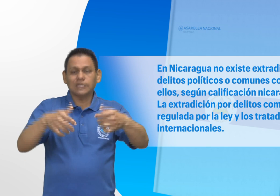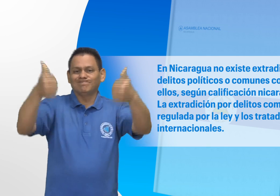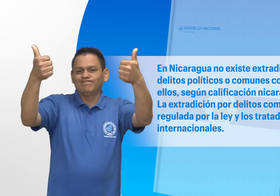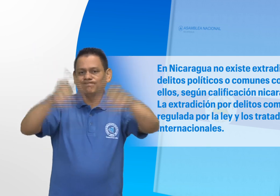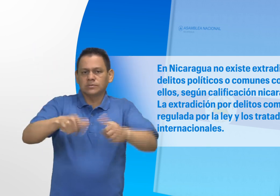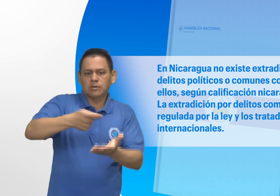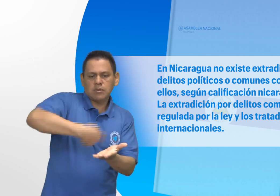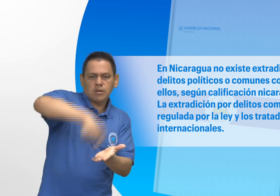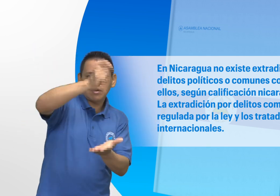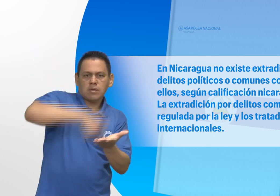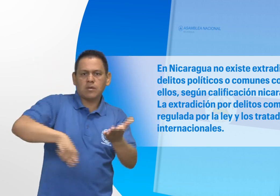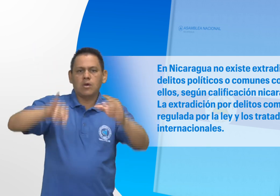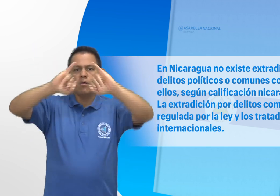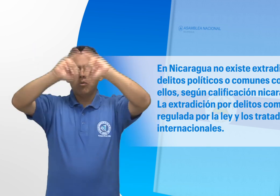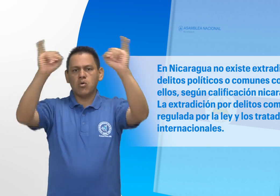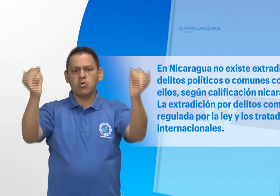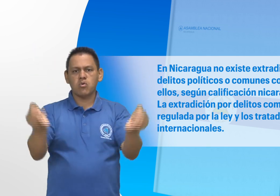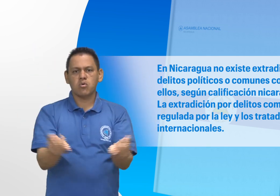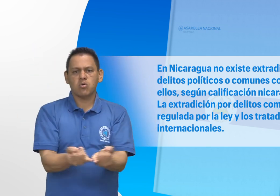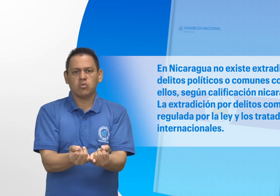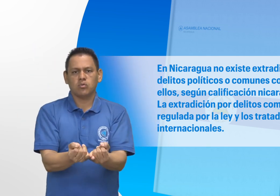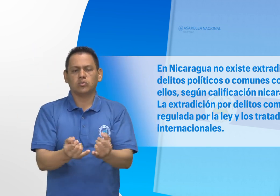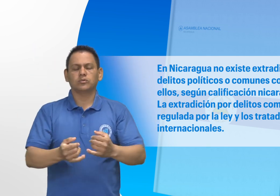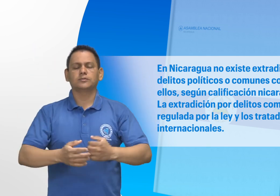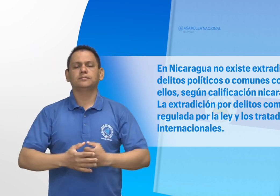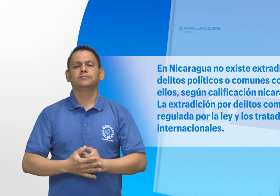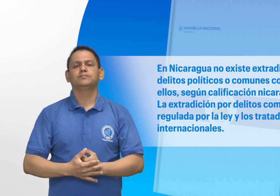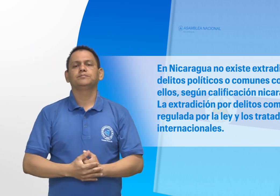ley y los tratados internacionales.